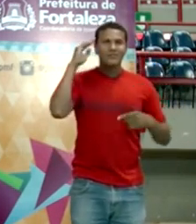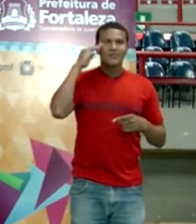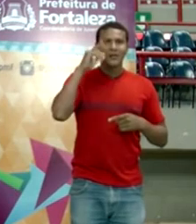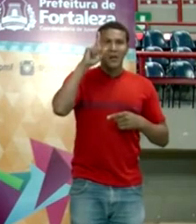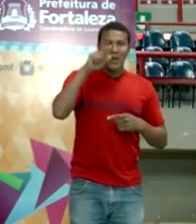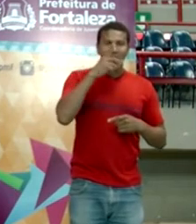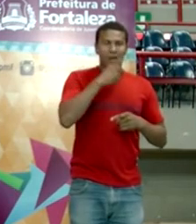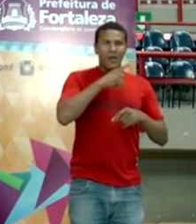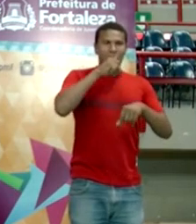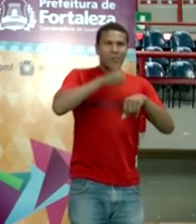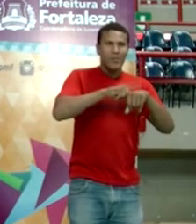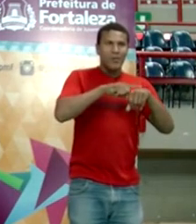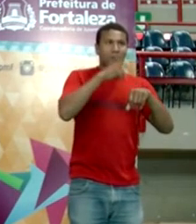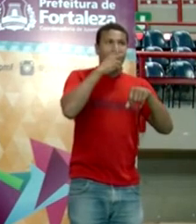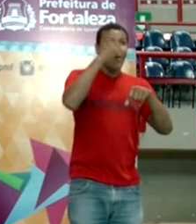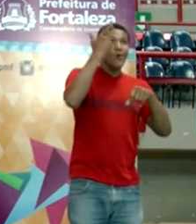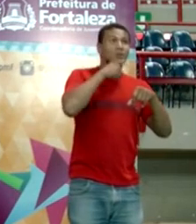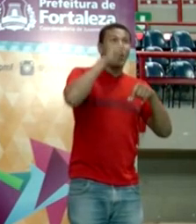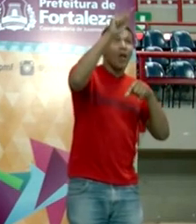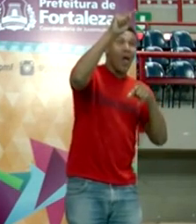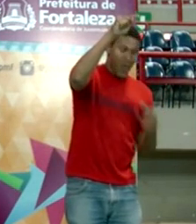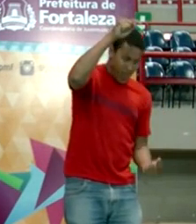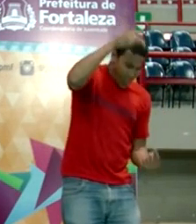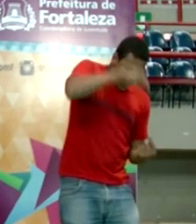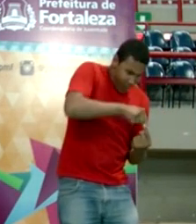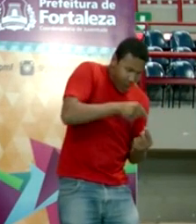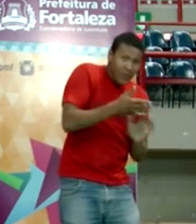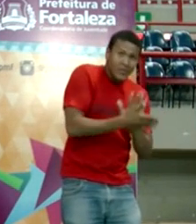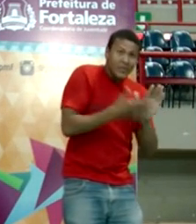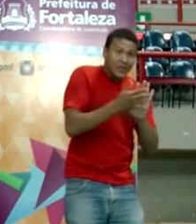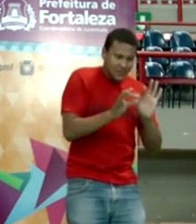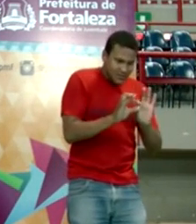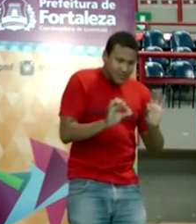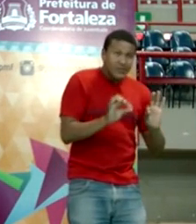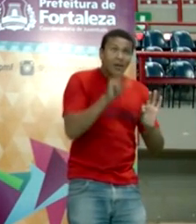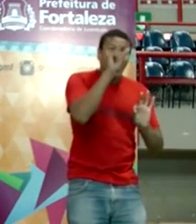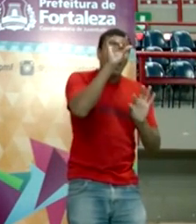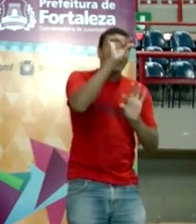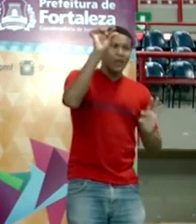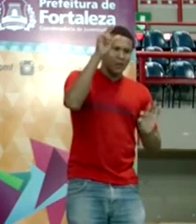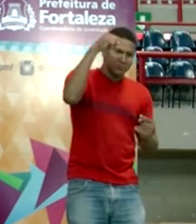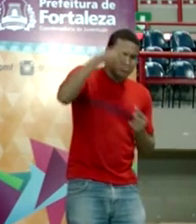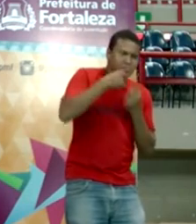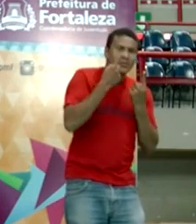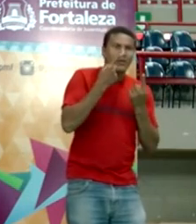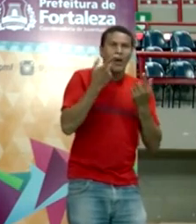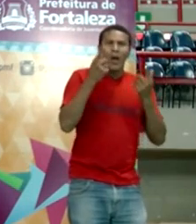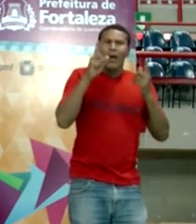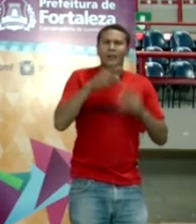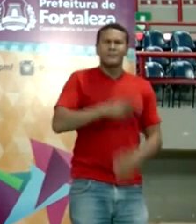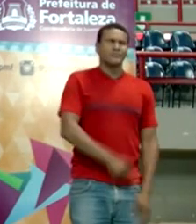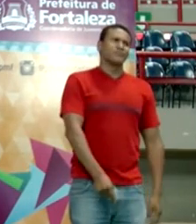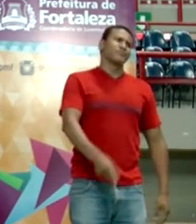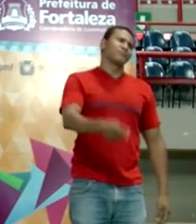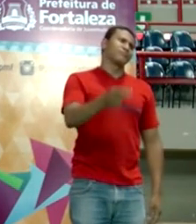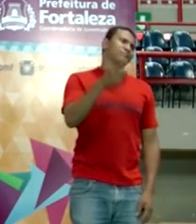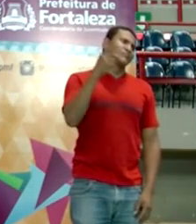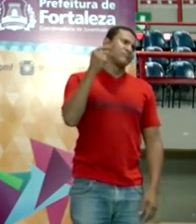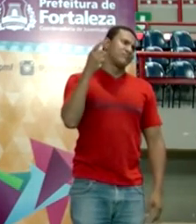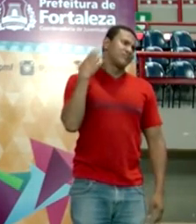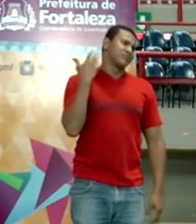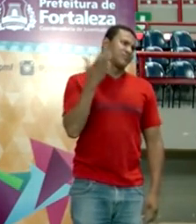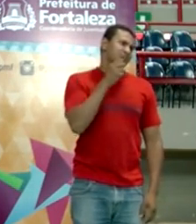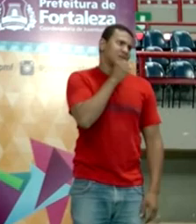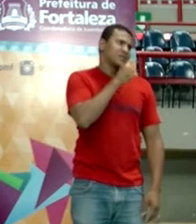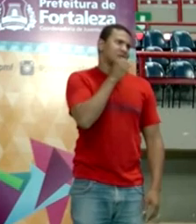momento do texto que encaminha você para outro texto? Olha o hipertexto aí aparecendo. É uma coisa muito antiga. O que a